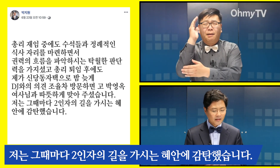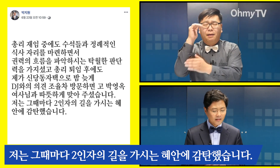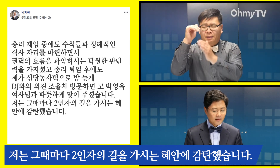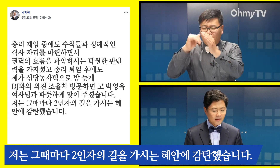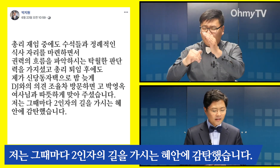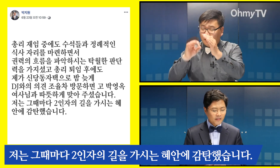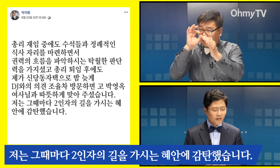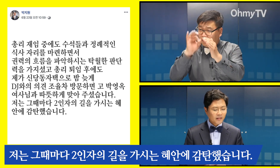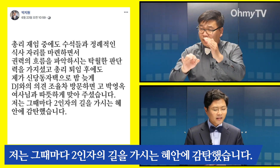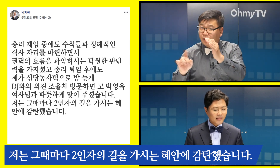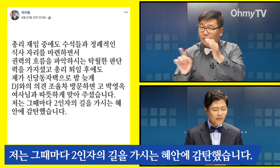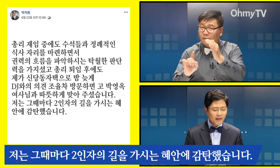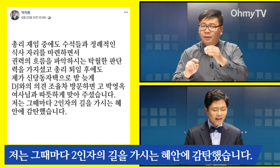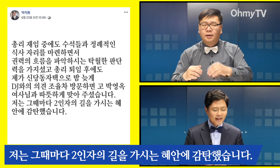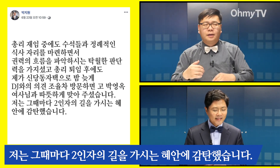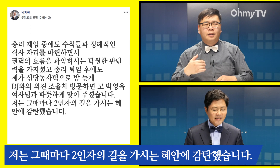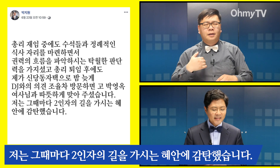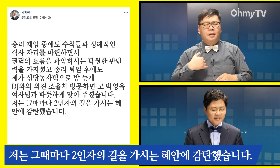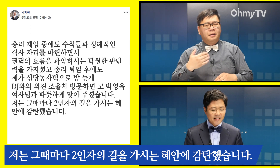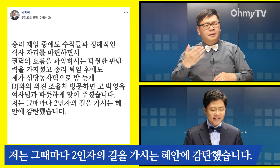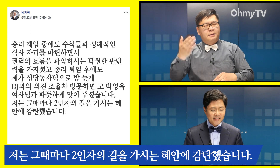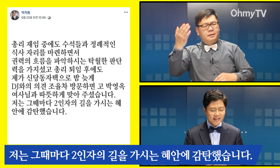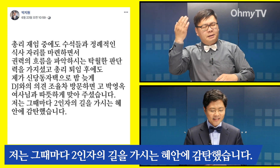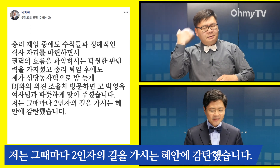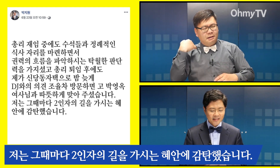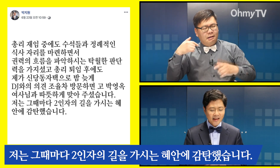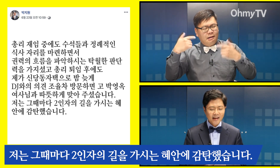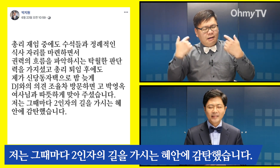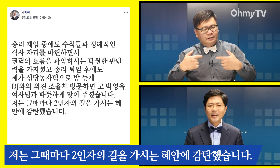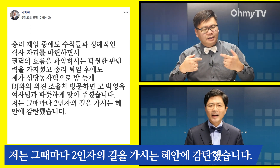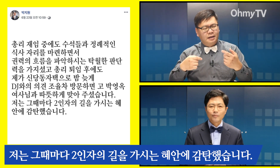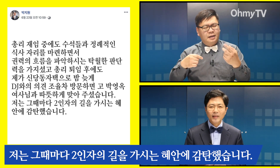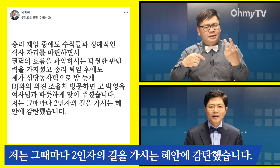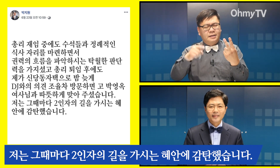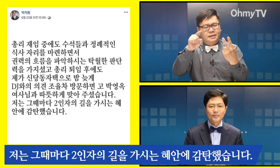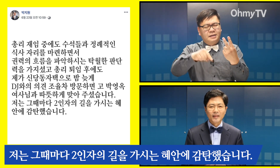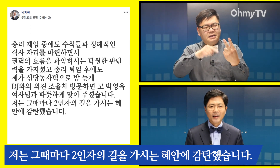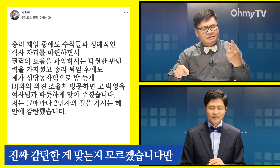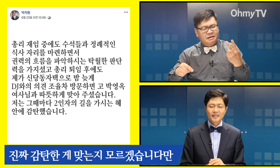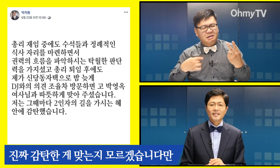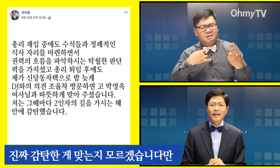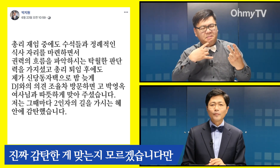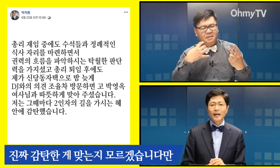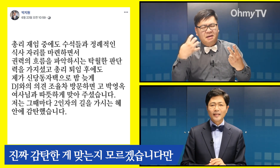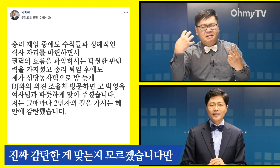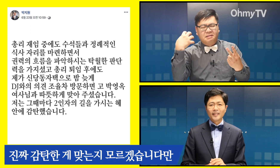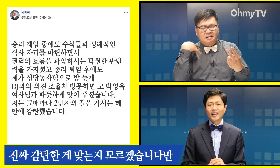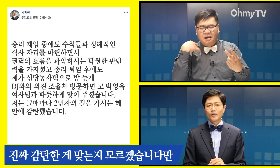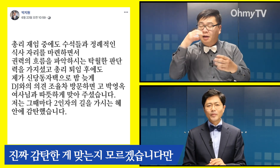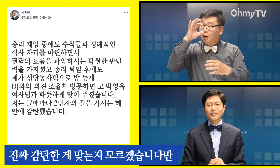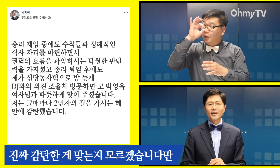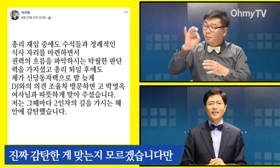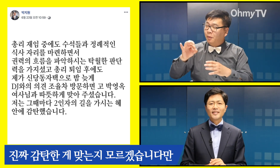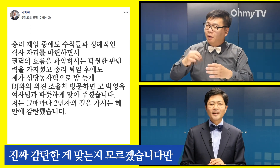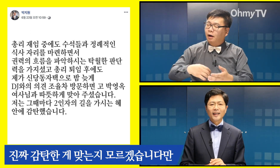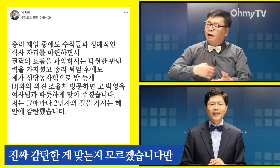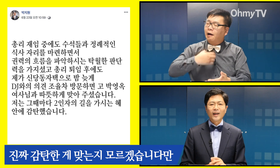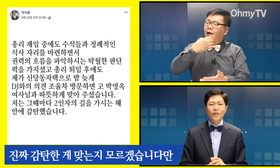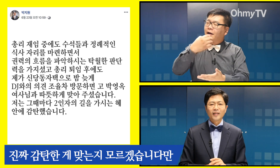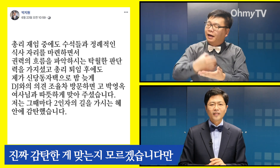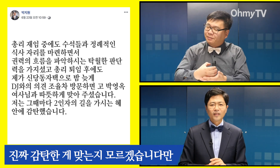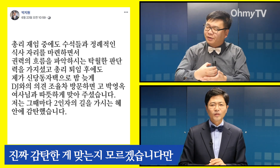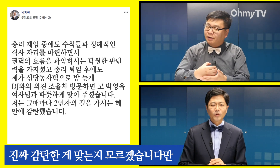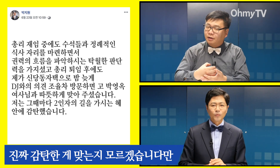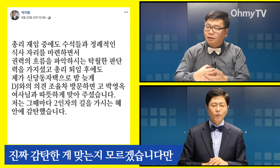같은데요. 저는 그때마다 2인자의 길을 가시는 해안에 감탄했습니다. 진짜 감탄인지 아니면 평생